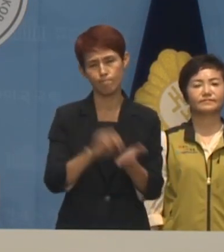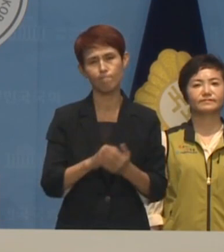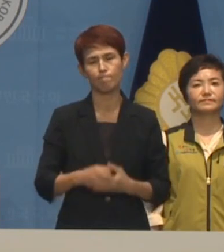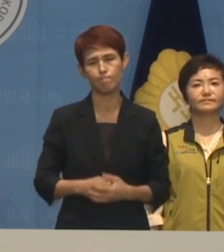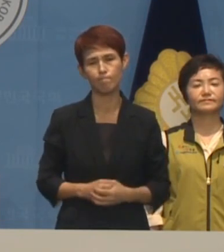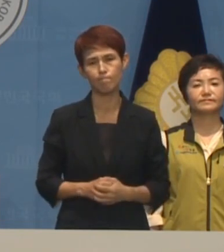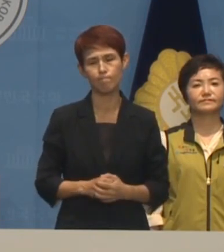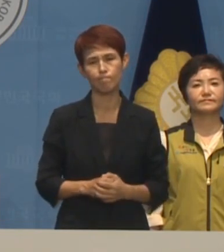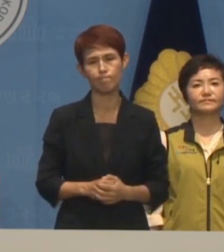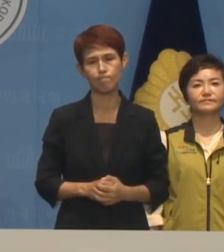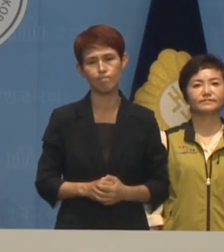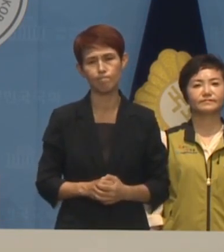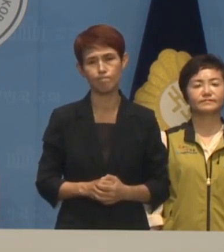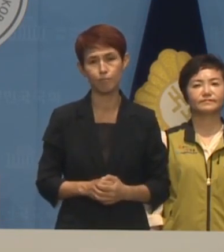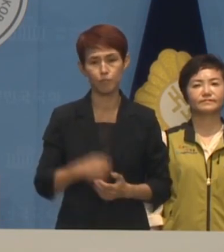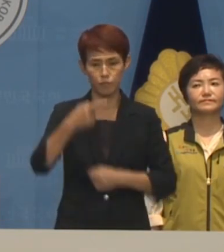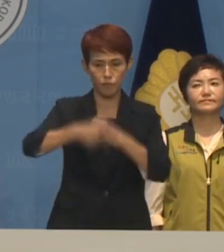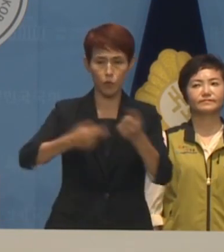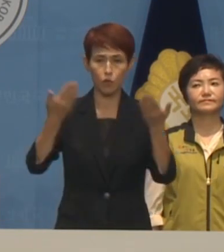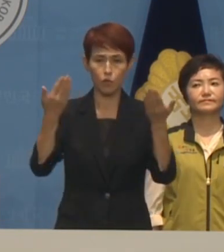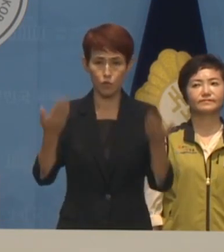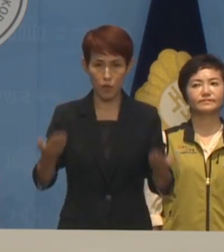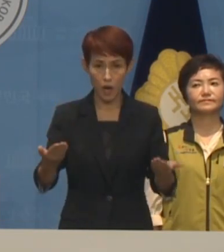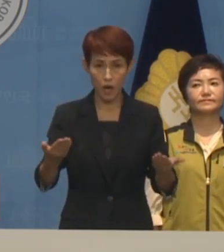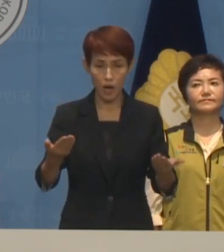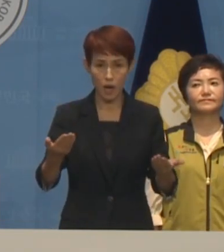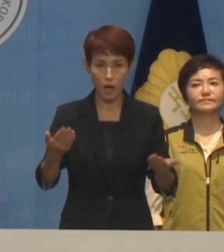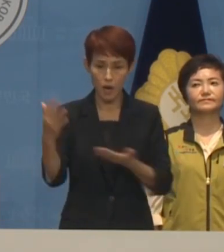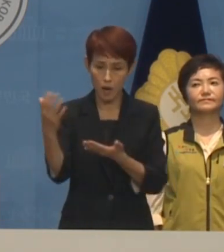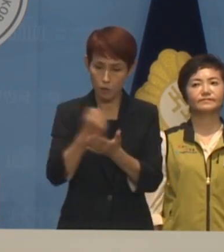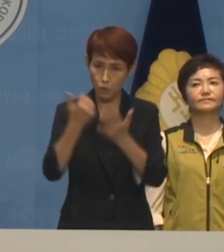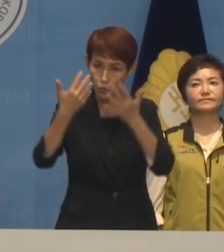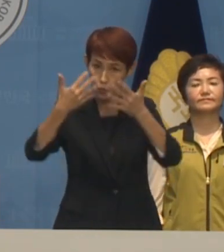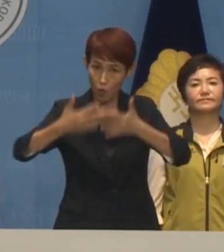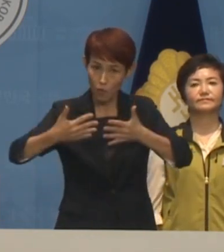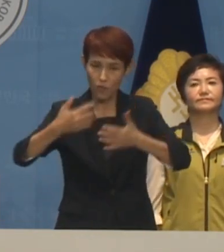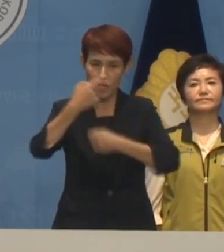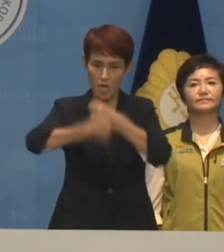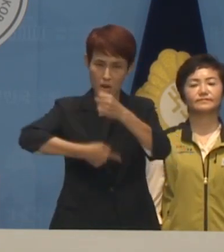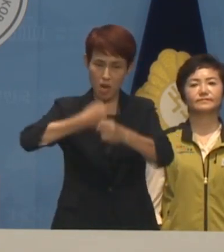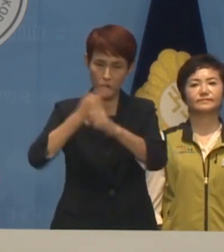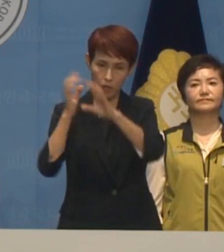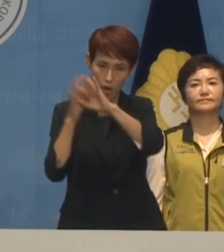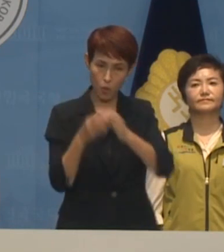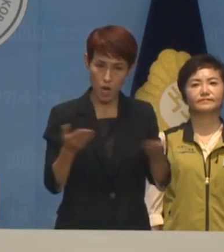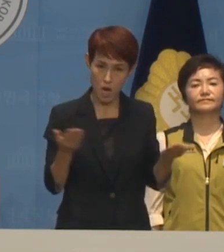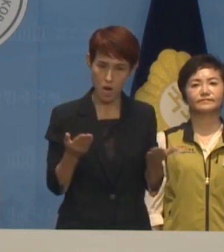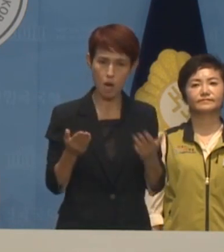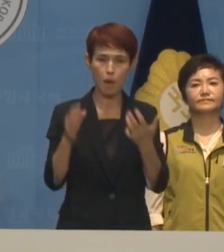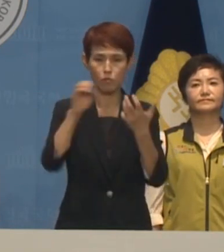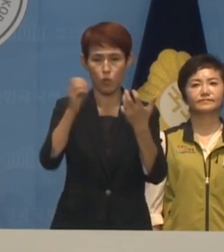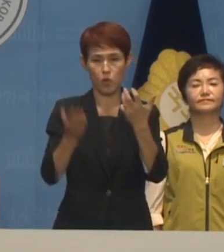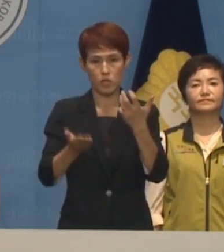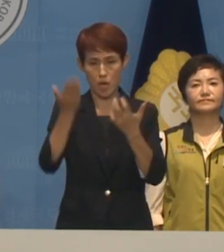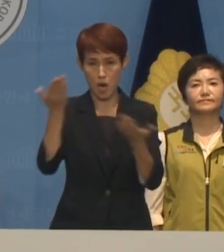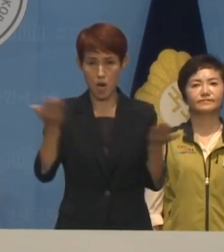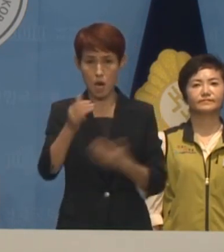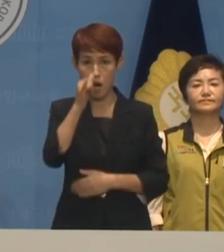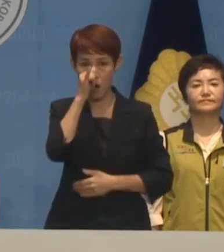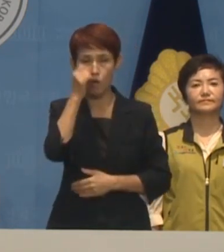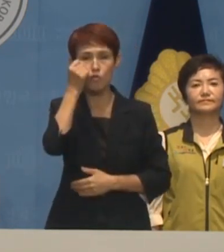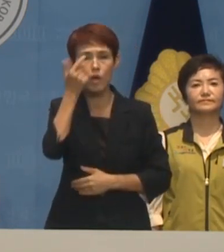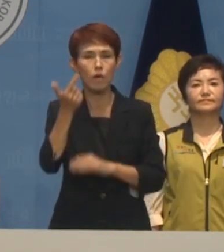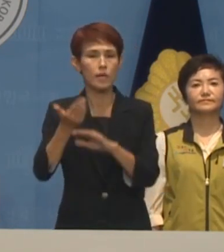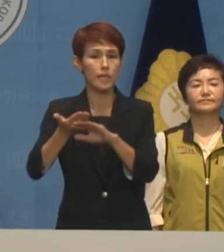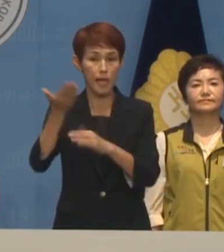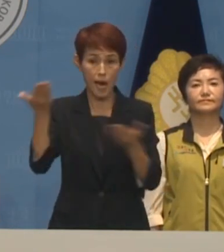노동자들이 많습니다. 이에 연차휴가 취득 요건을 1년 계속근로 및 8할 이상의 출근에서 6개월